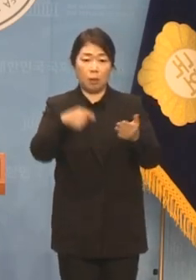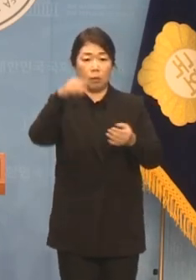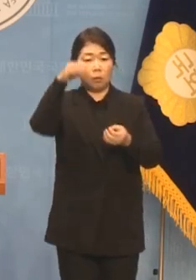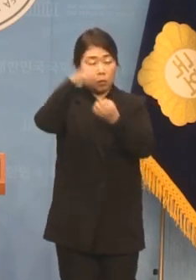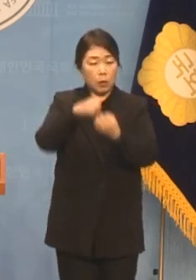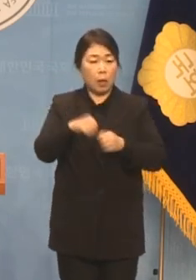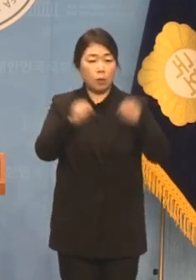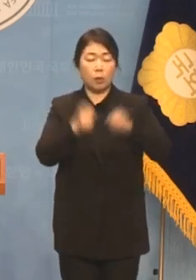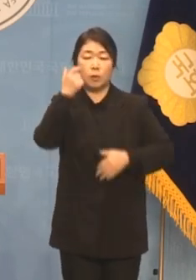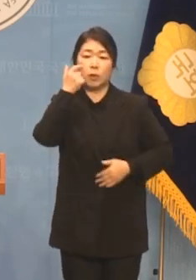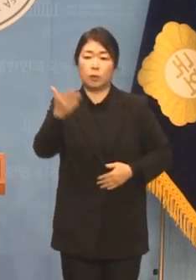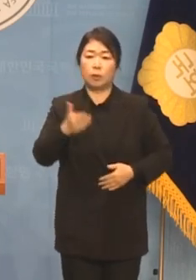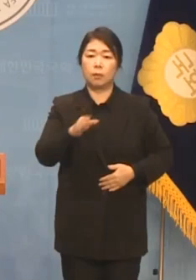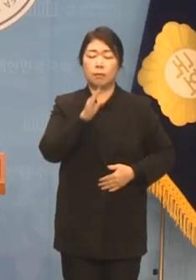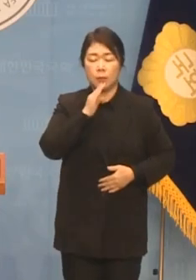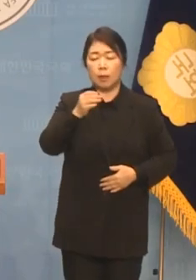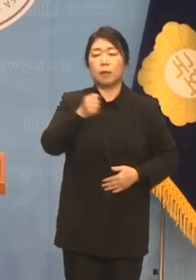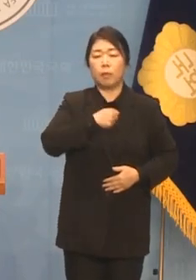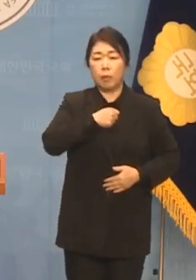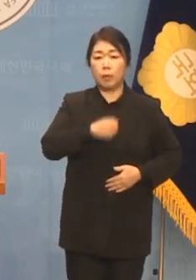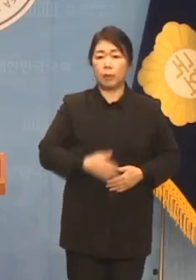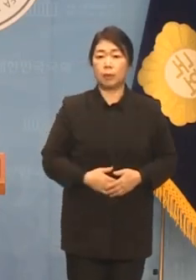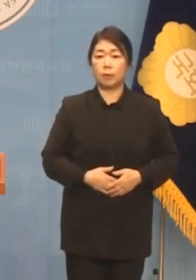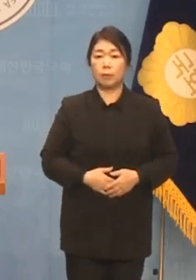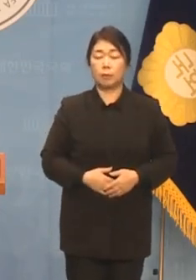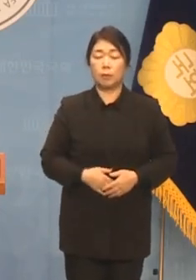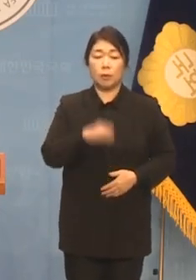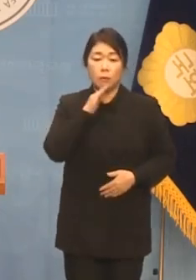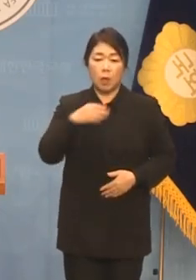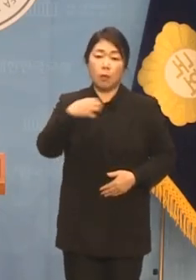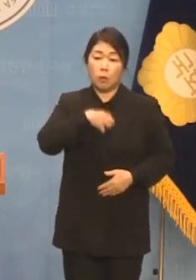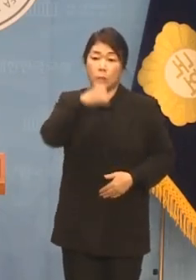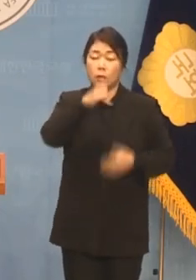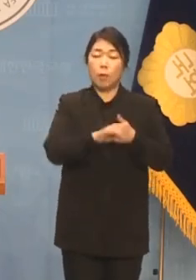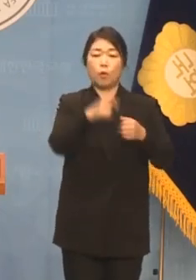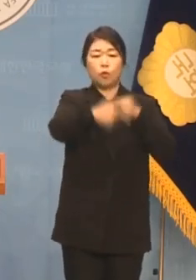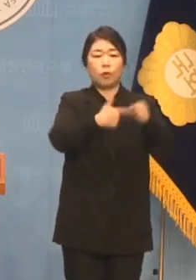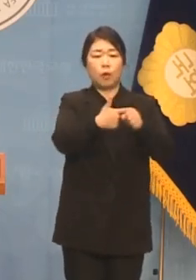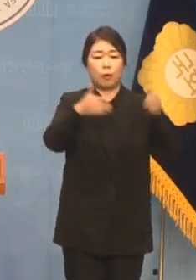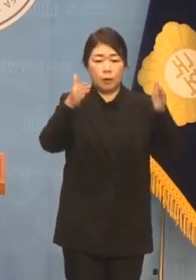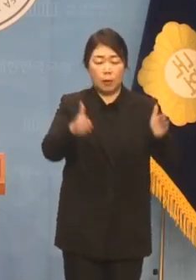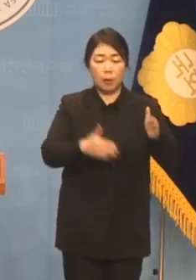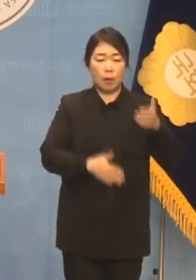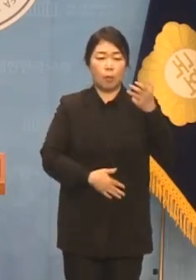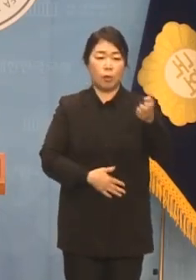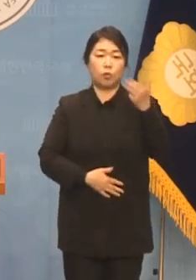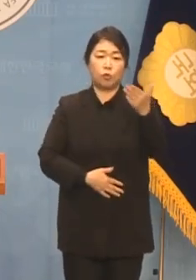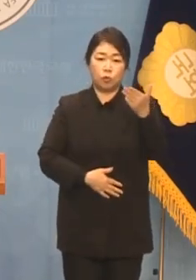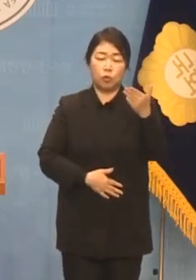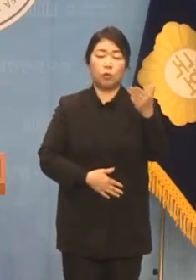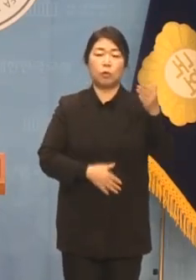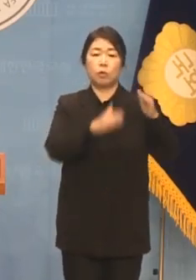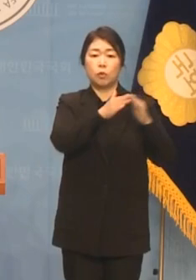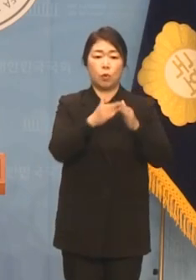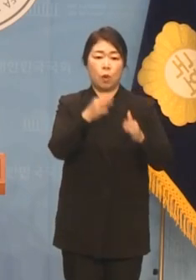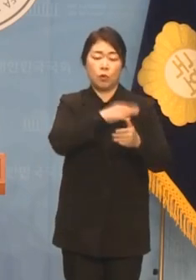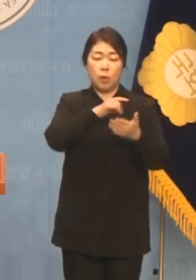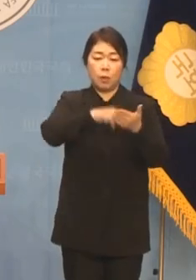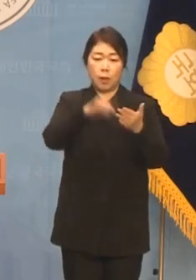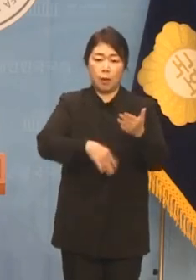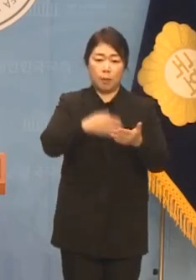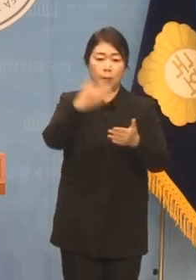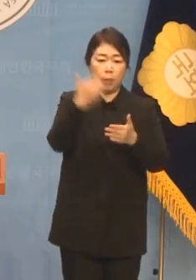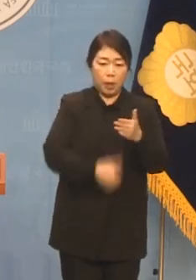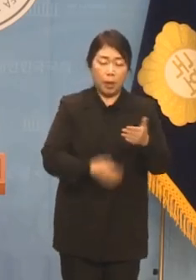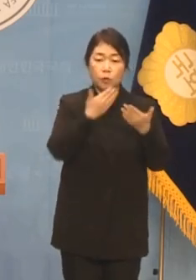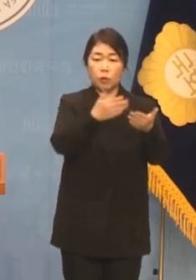답답합니다 그것이 정말 걱정된다면 6년간 89조원 부자 감세 역시 정부가 거을 돈을 걷지